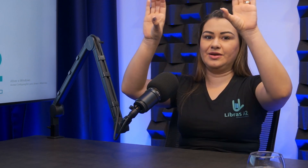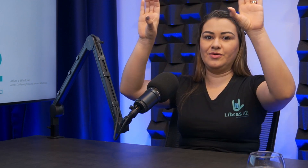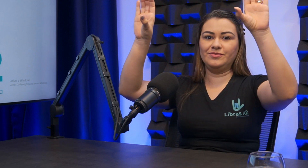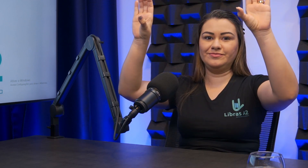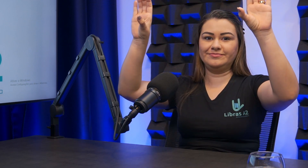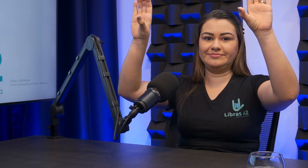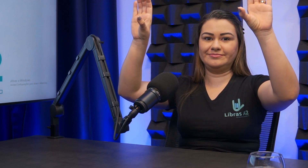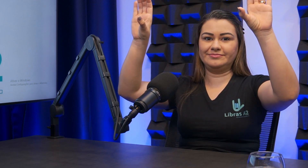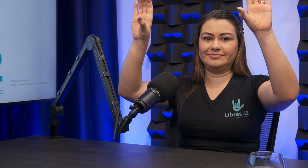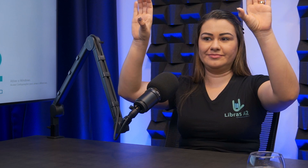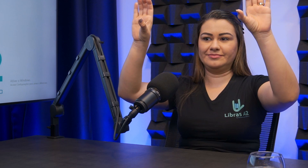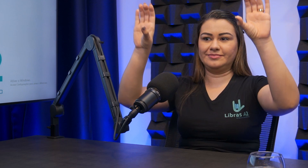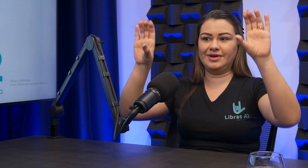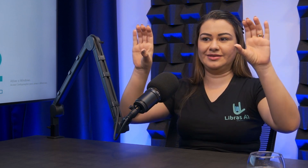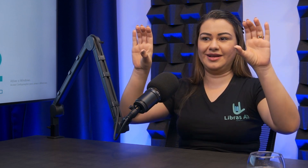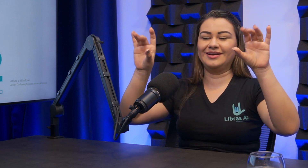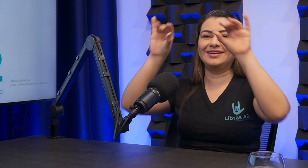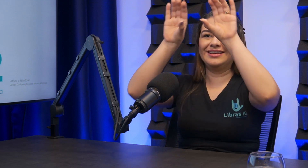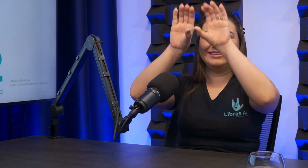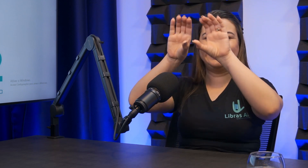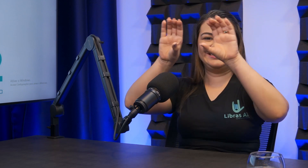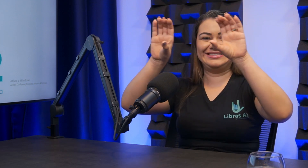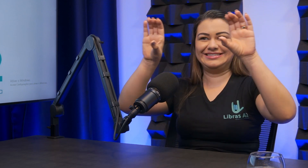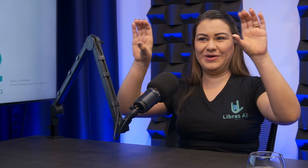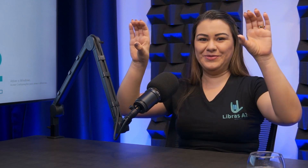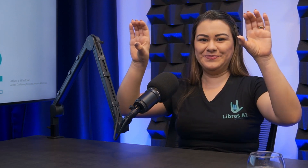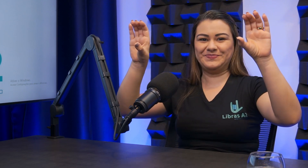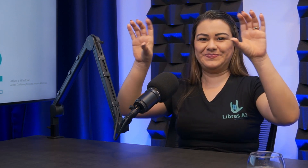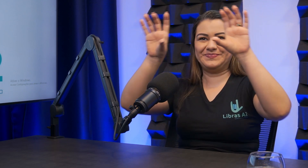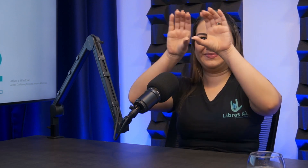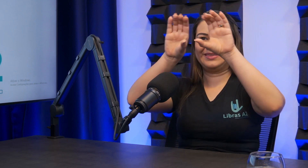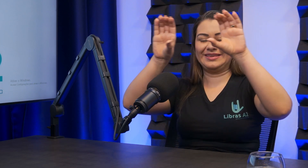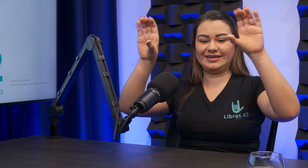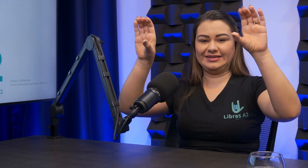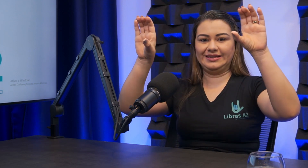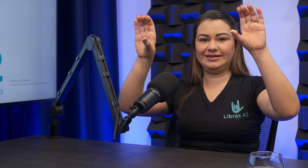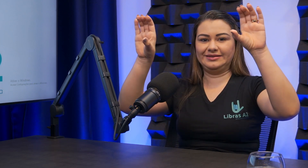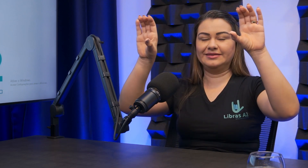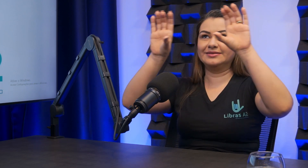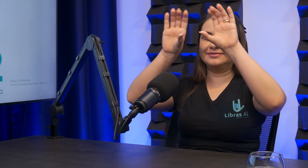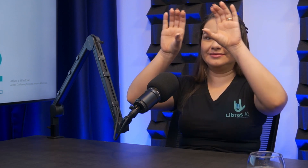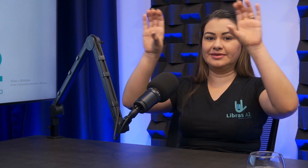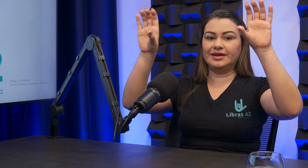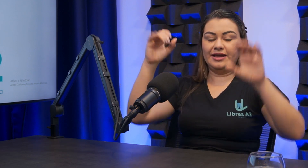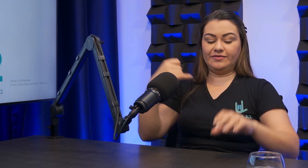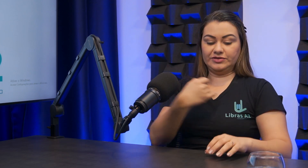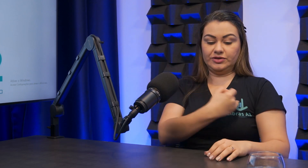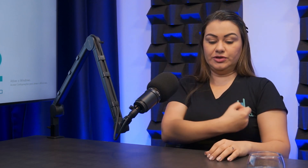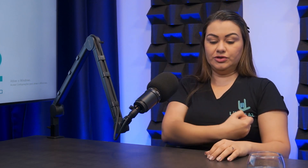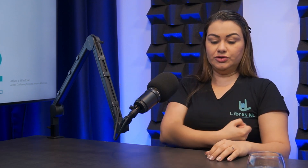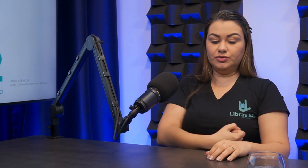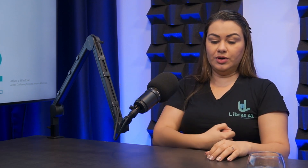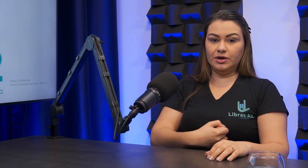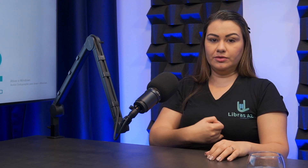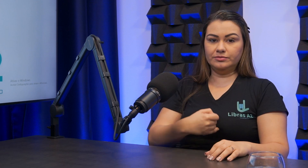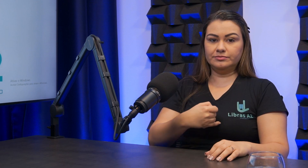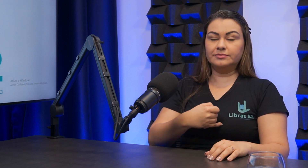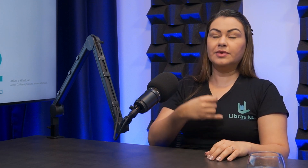Céu. Isso põe um pouquinho para baixo, então não vai Tá. cortar. Isso. Céu. Isso aí. Né? Faço aqui que João,